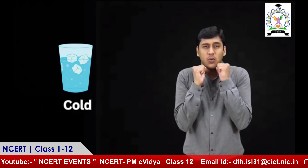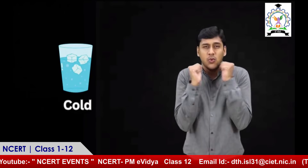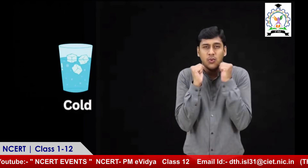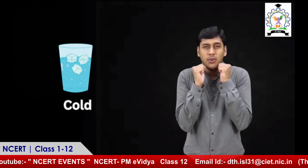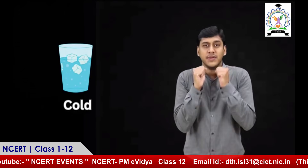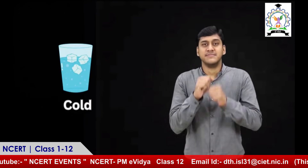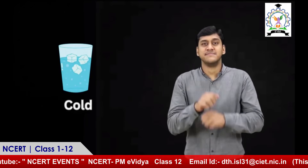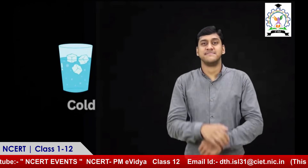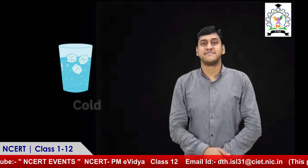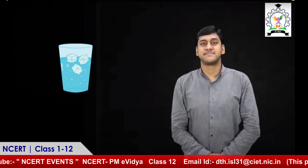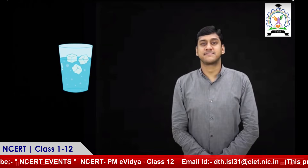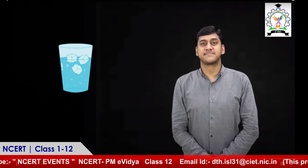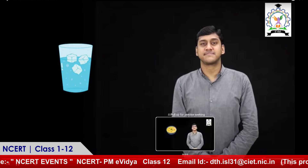ठंडा,